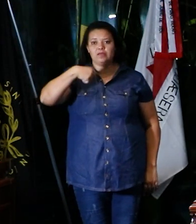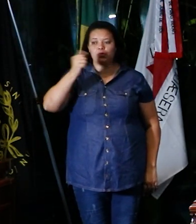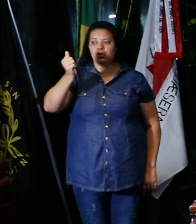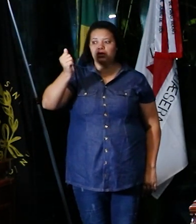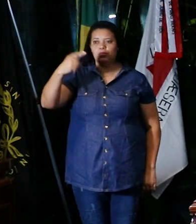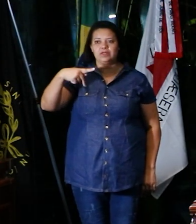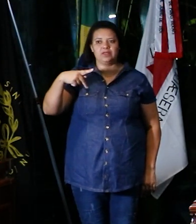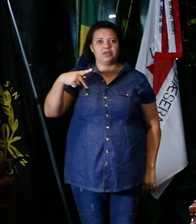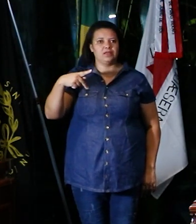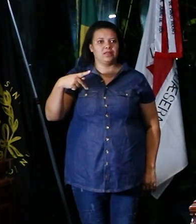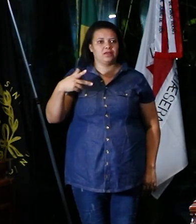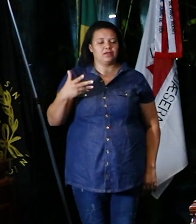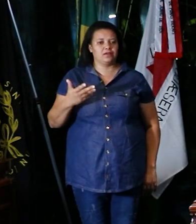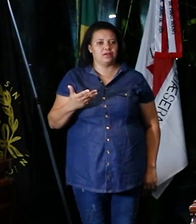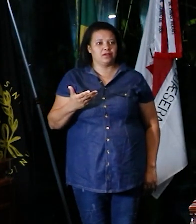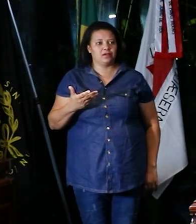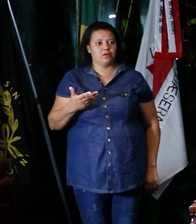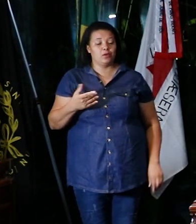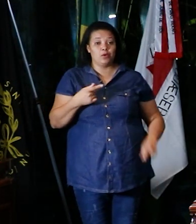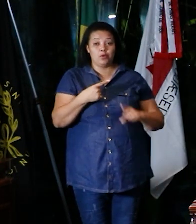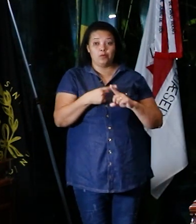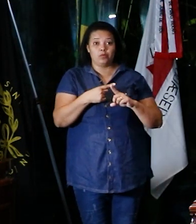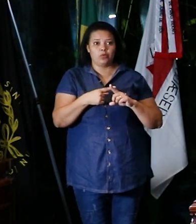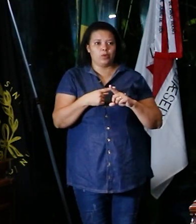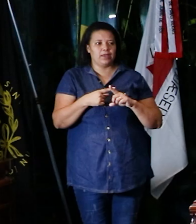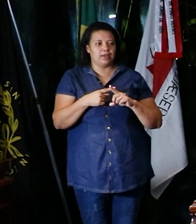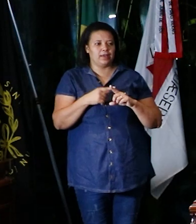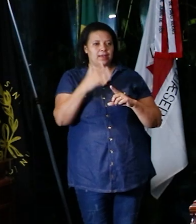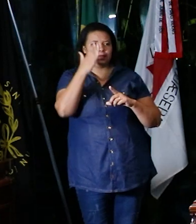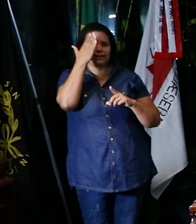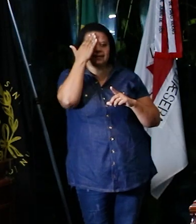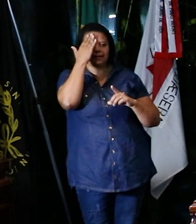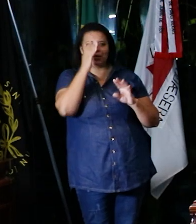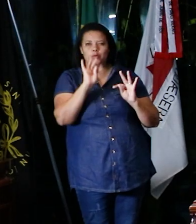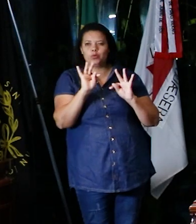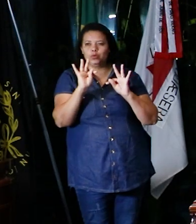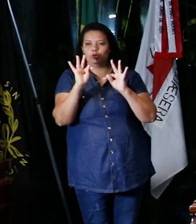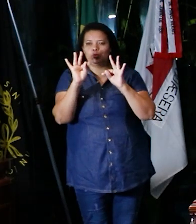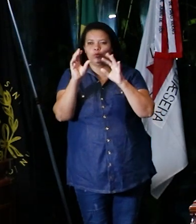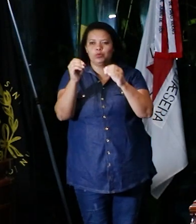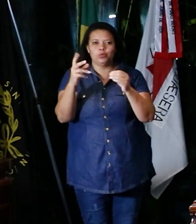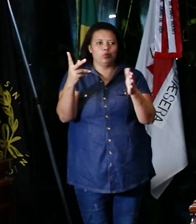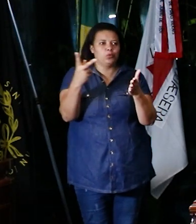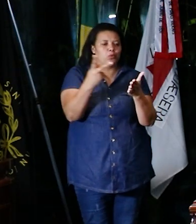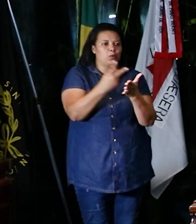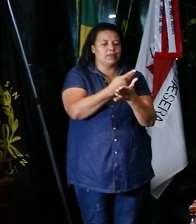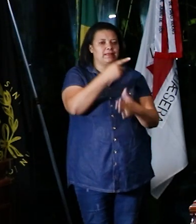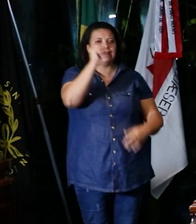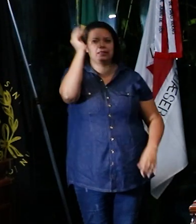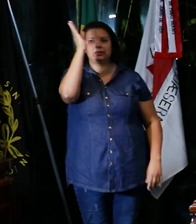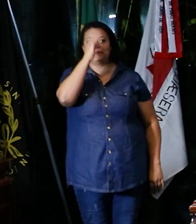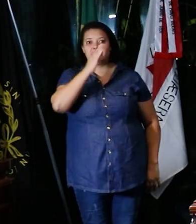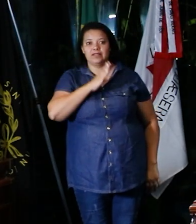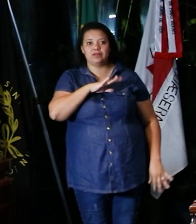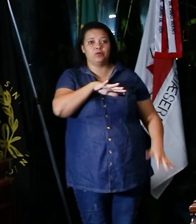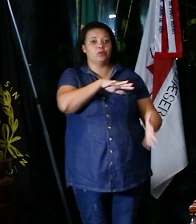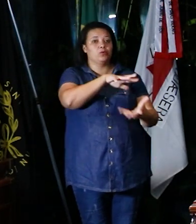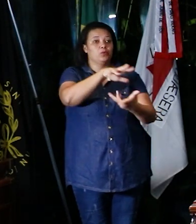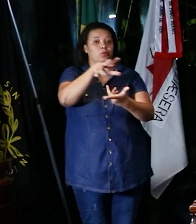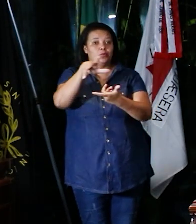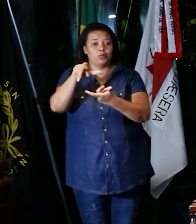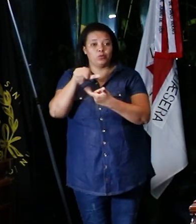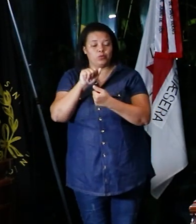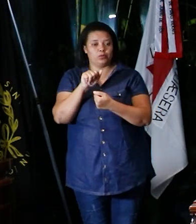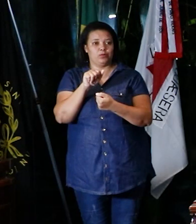lá. É porque ele dava notícia de tudo que estava ocorrendo no Brasil e no mundo,